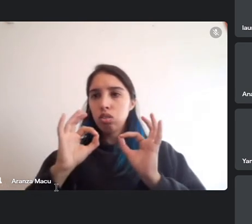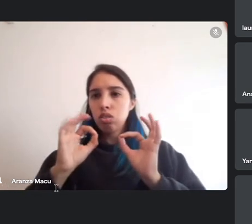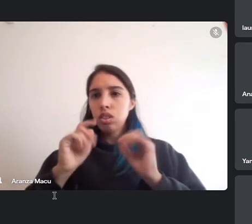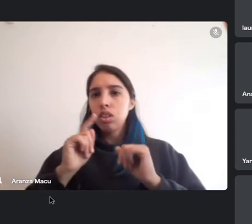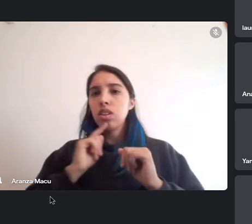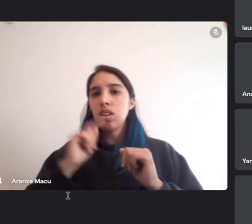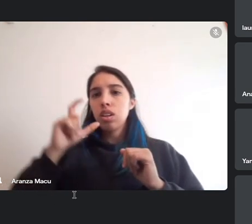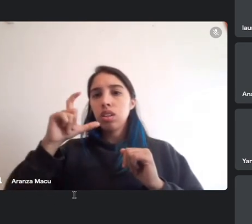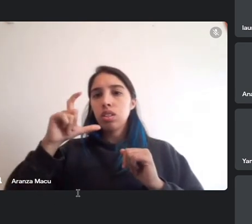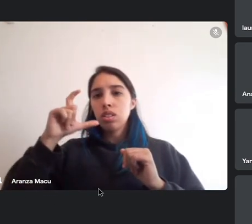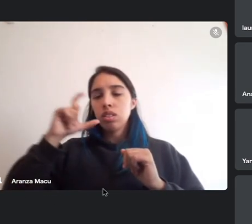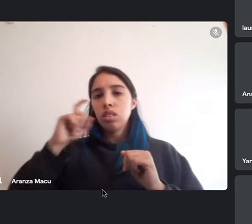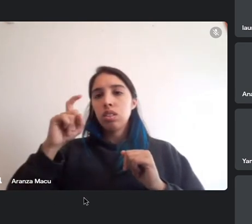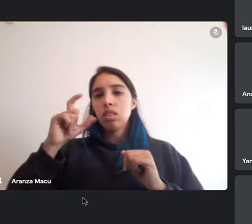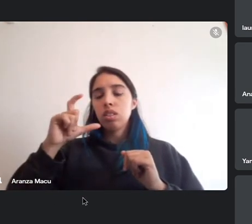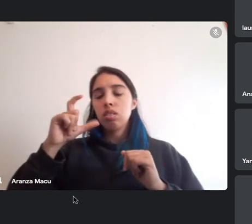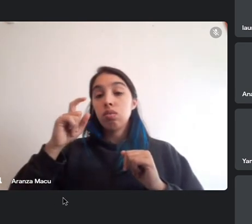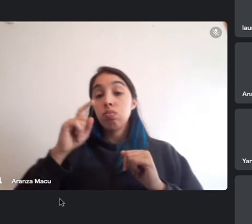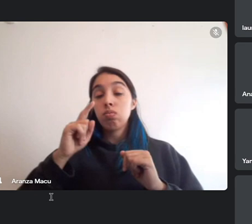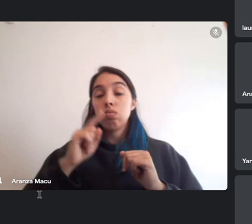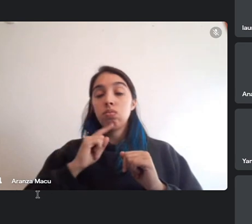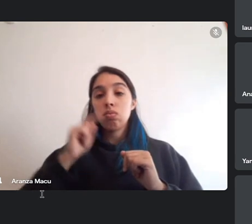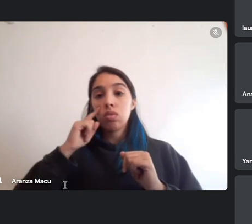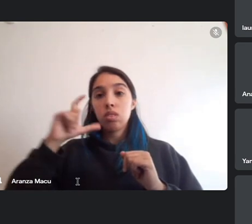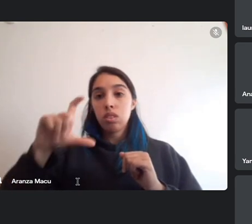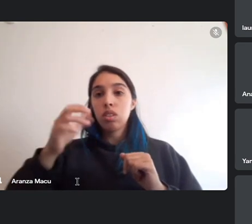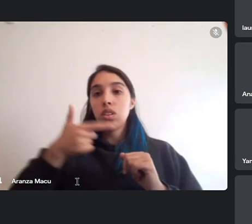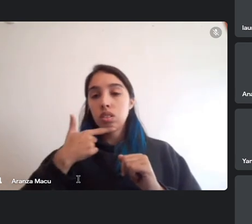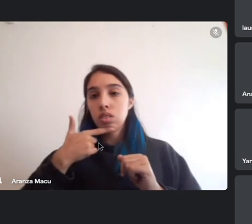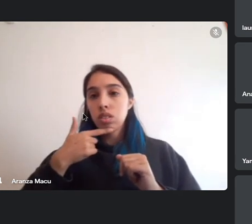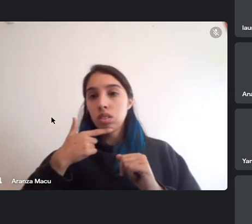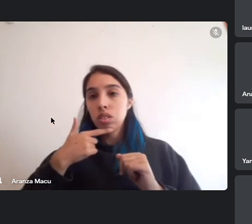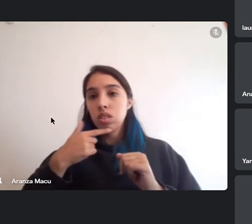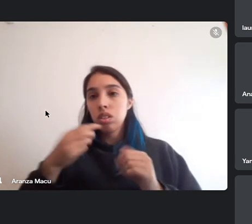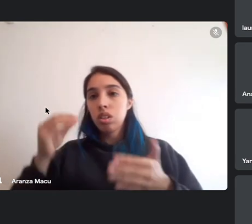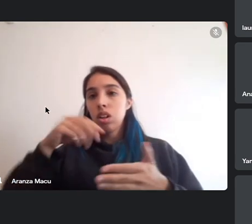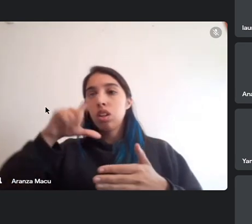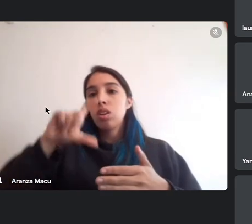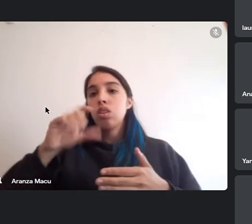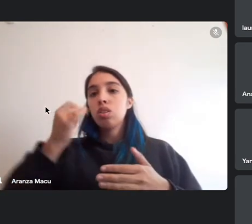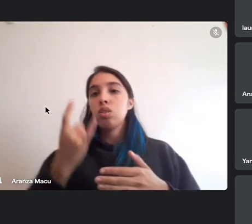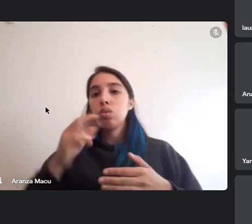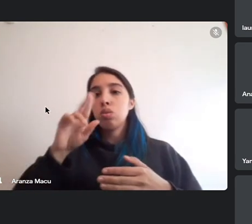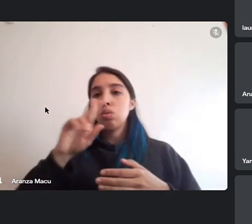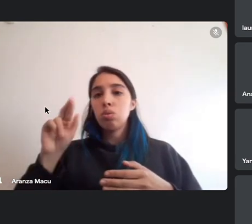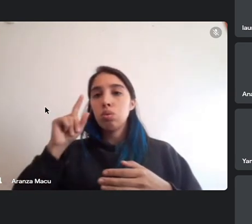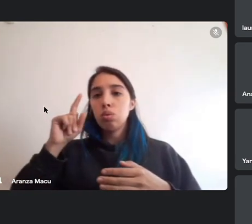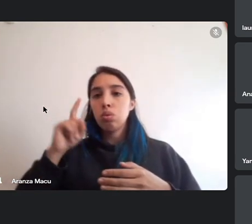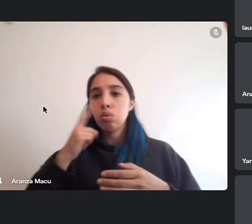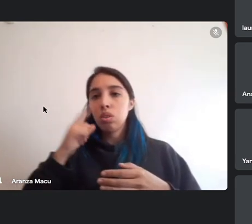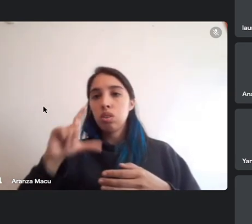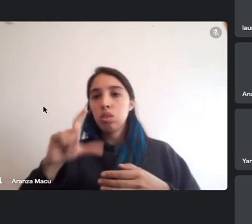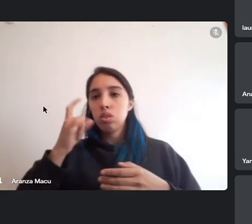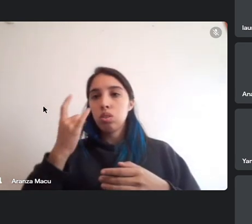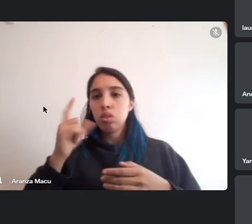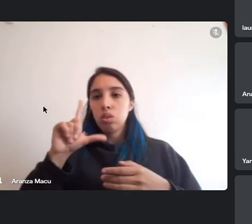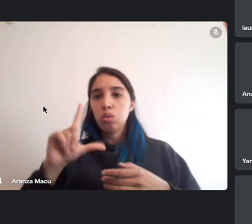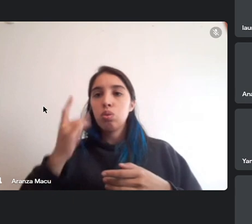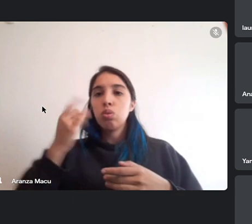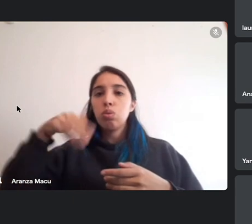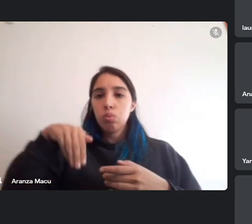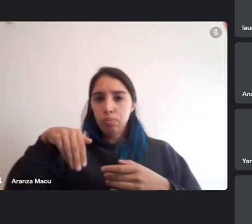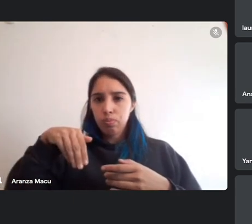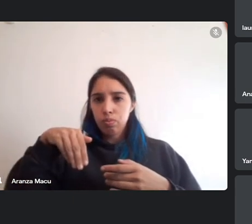Uh-huh. Integración de las TIC, perdón. Sí. Sí, muy bien. Bien, entonces, a ver, ¿quieren que comencemos?